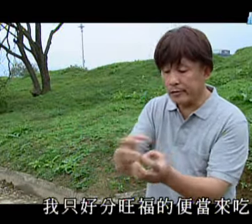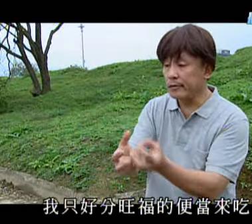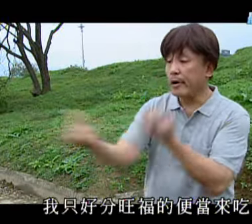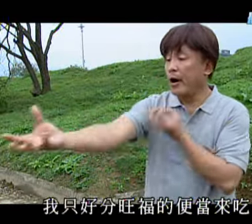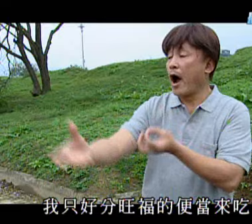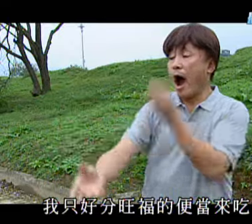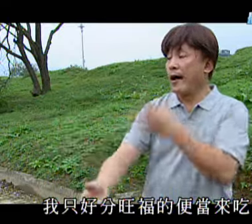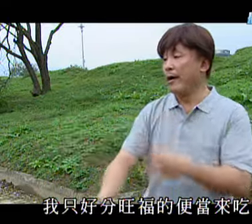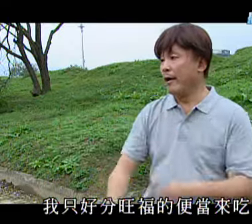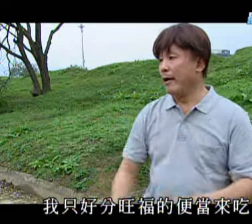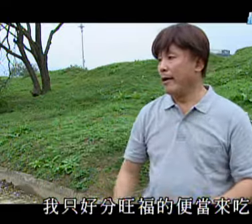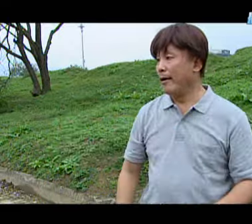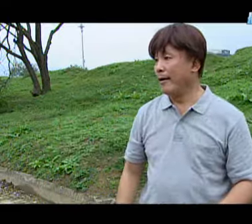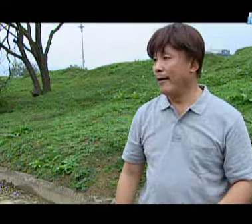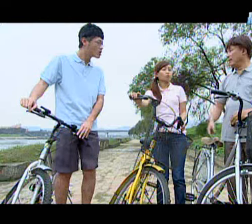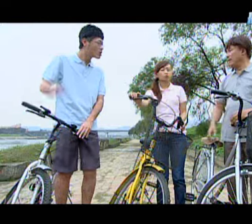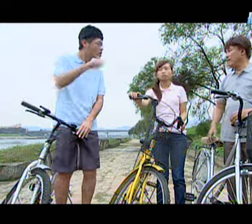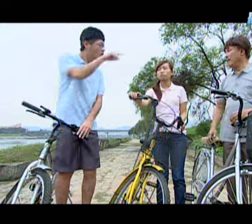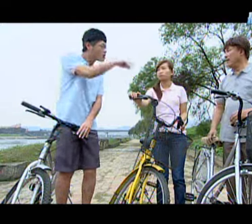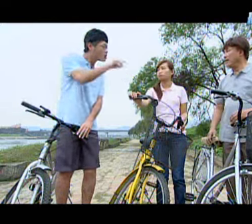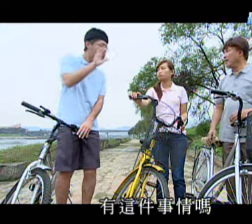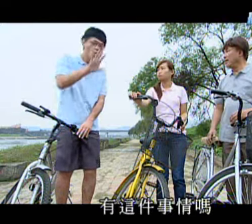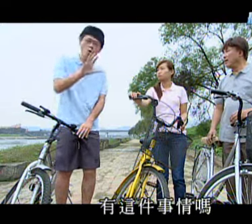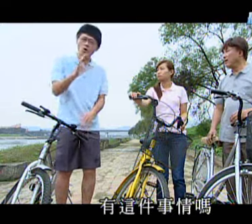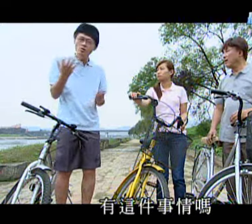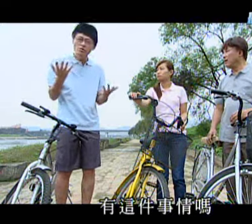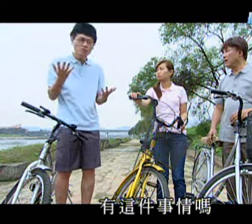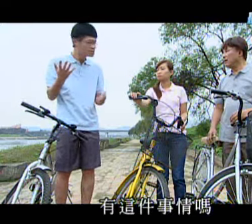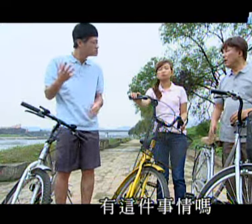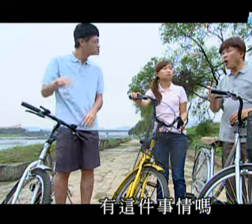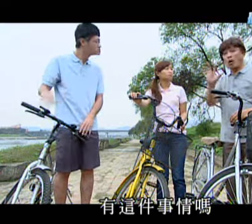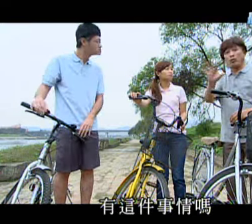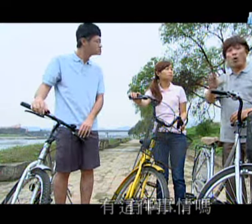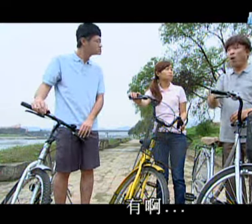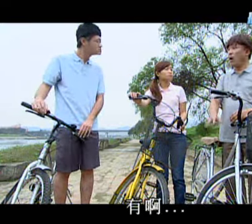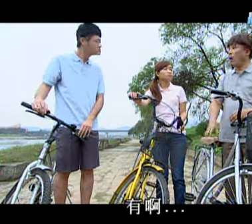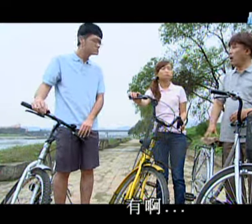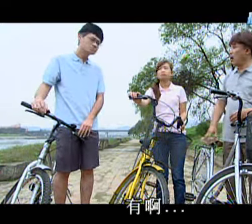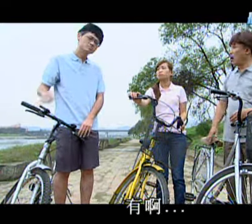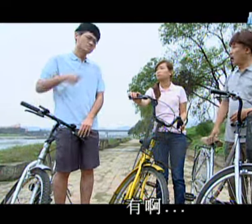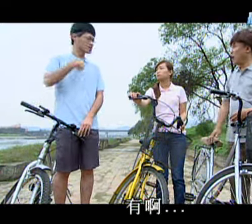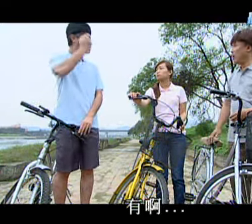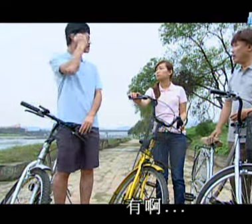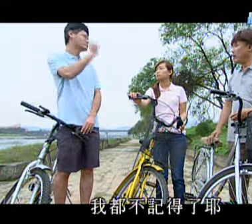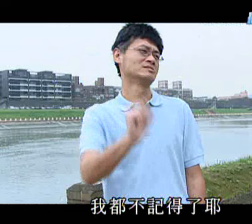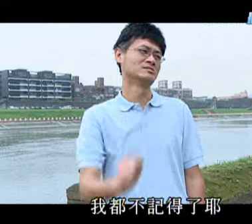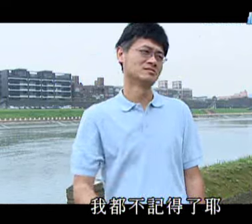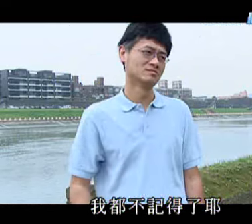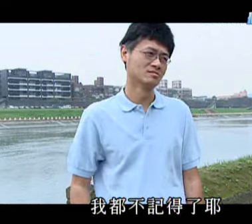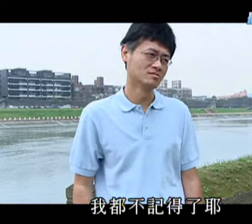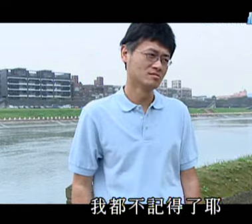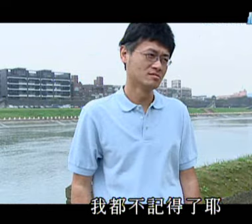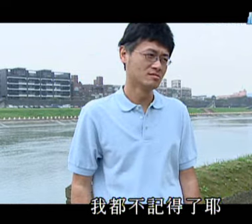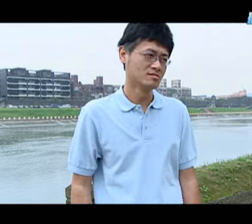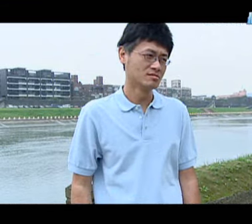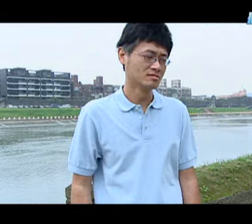便当来吃了。 嗯，有这件事情吗？ 有啊有啊。 哦，我都不记得了耶。